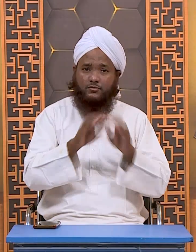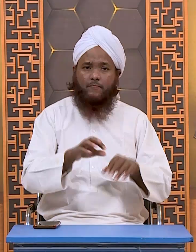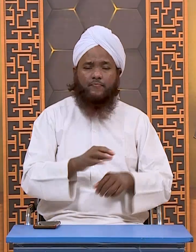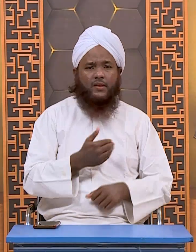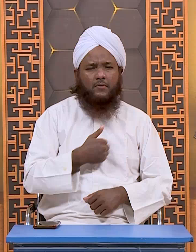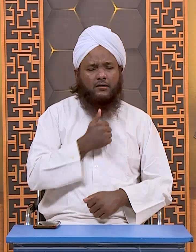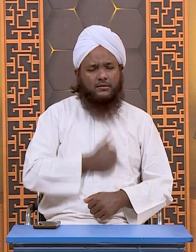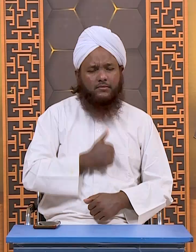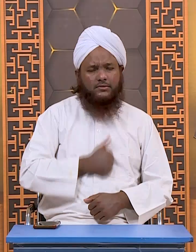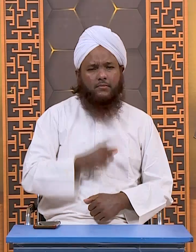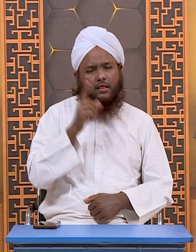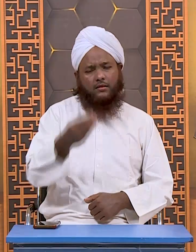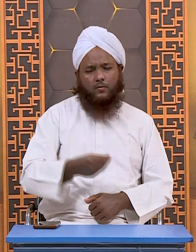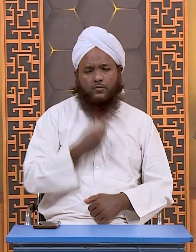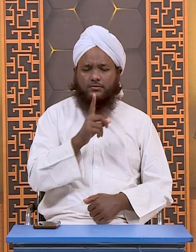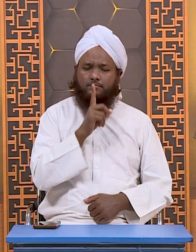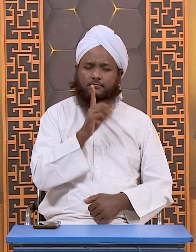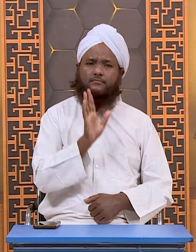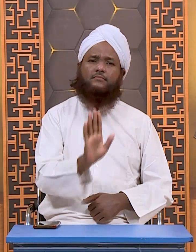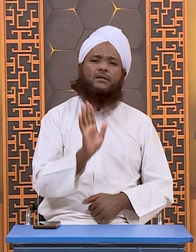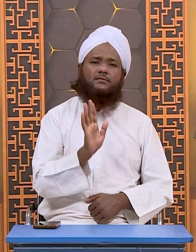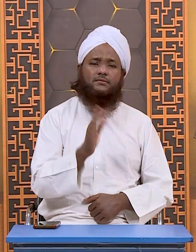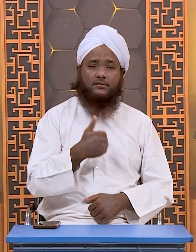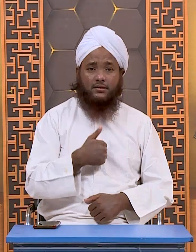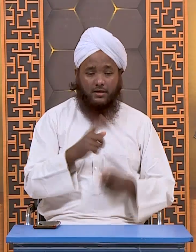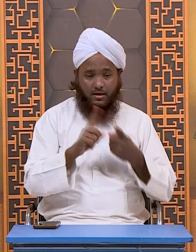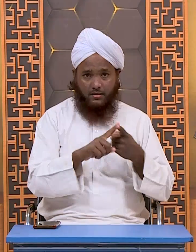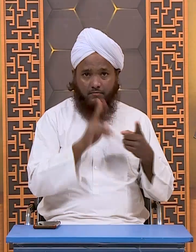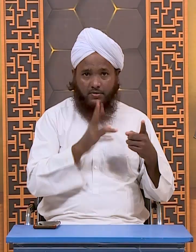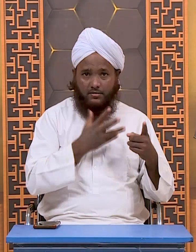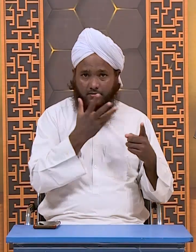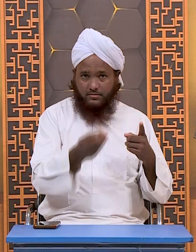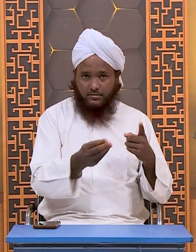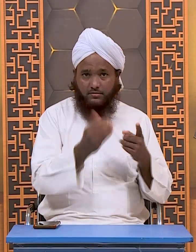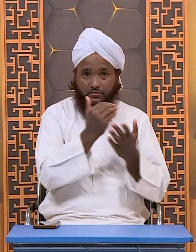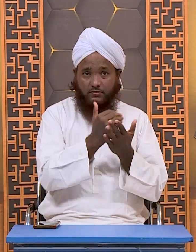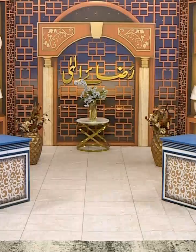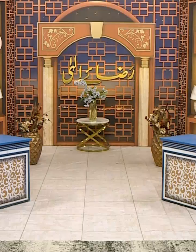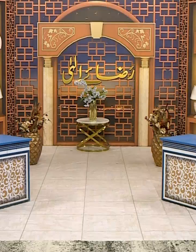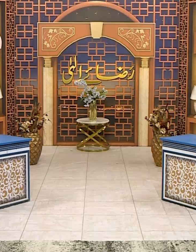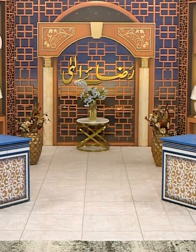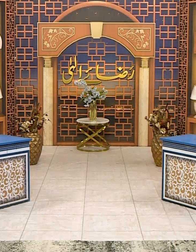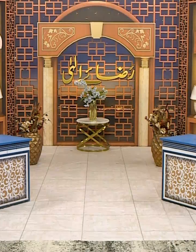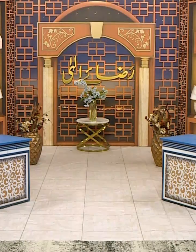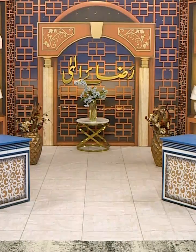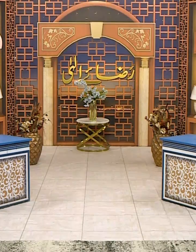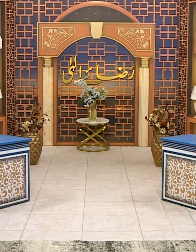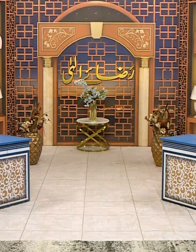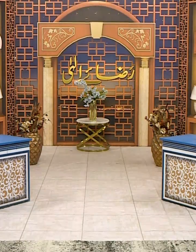والے بن جائیں گے. سب سے پہلی بات، اللہ پاک کی رضا پر رہنے کے جو فضائل ہیں ان پہ غور کیا جائے، انہیں یاد